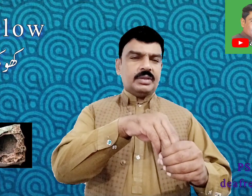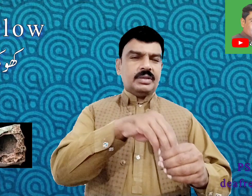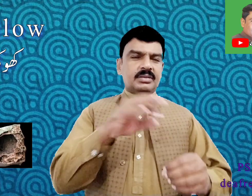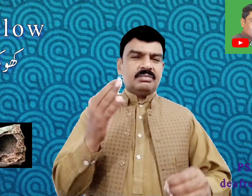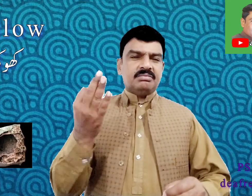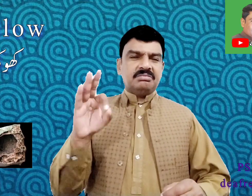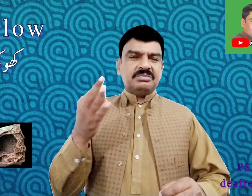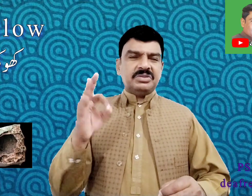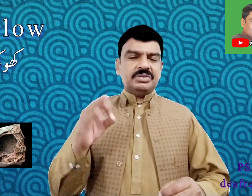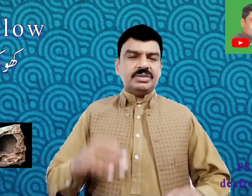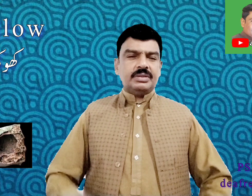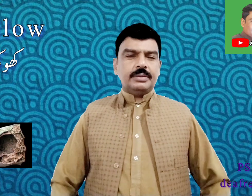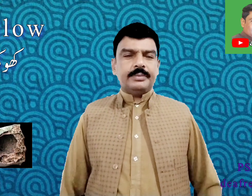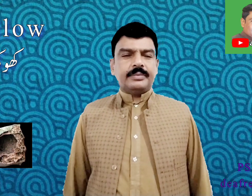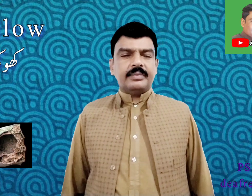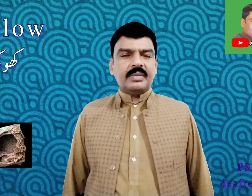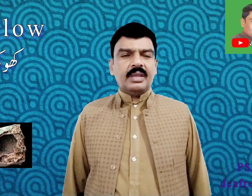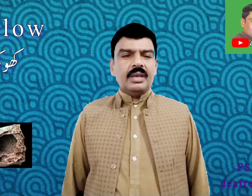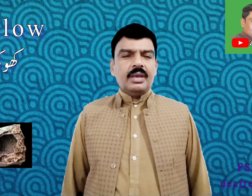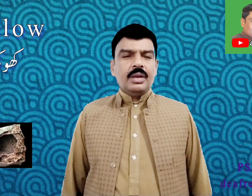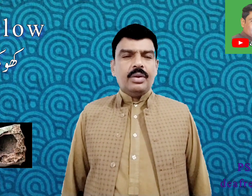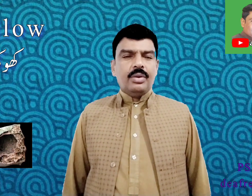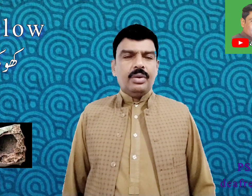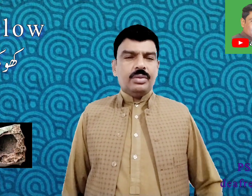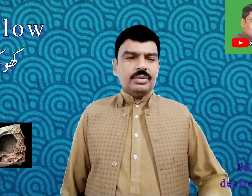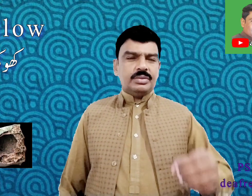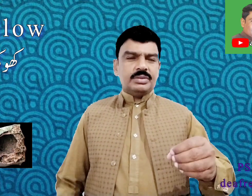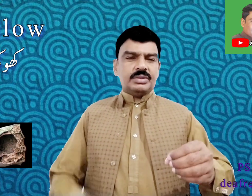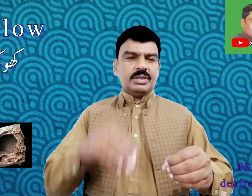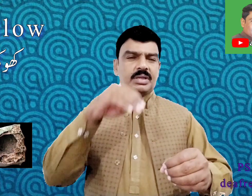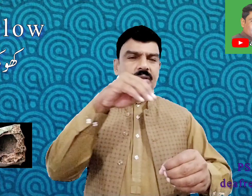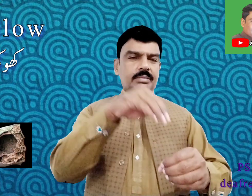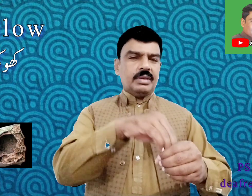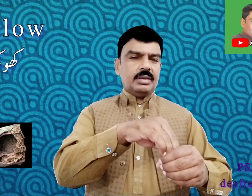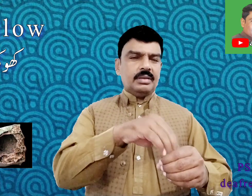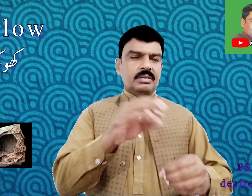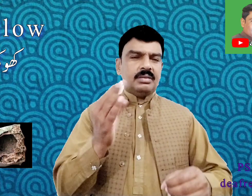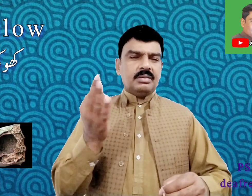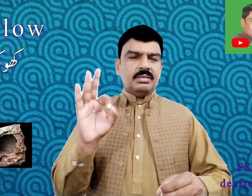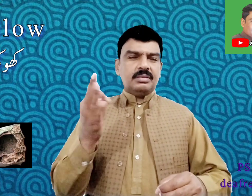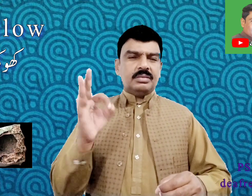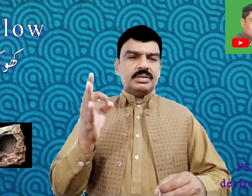सुराख, कच्ची, होलो, सुराख में कच्ची,